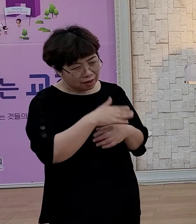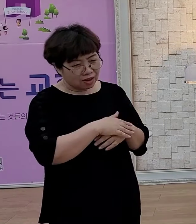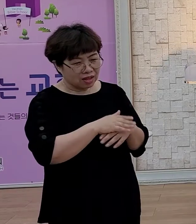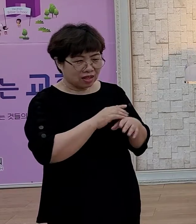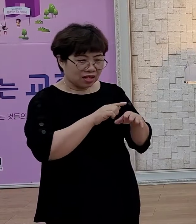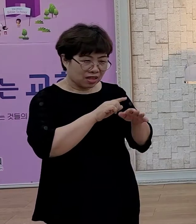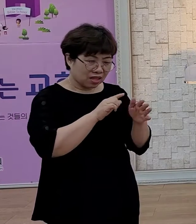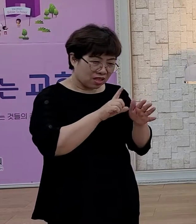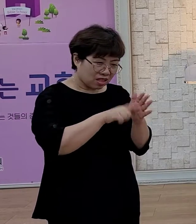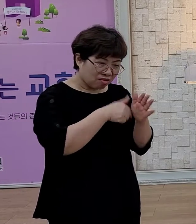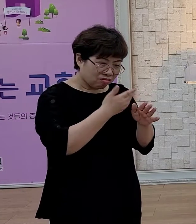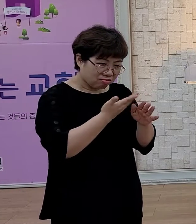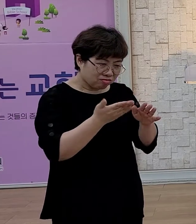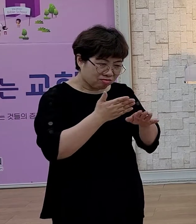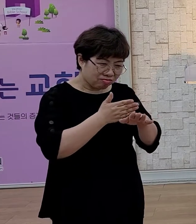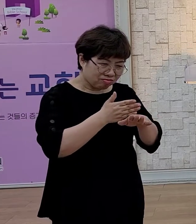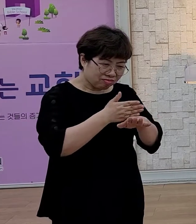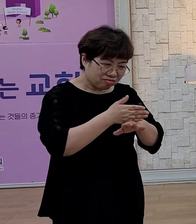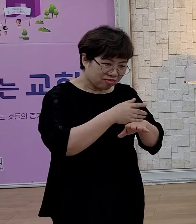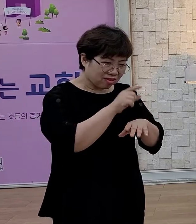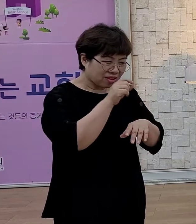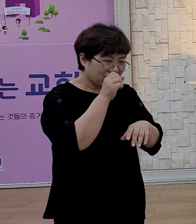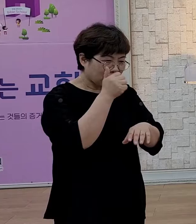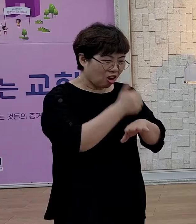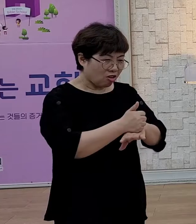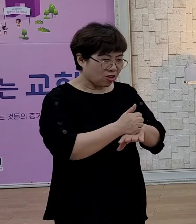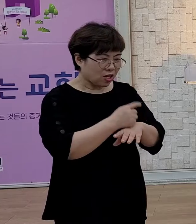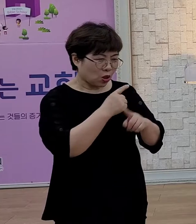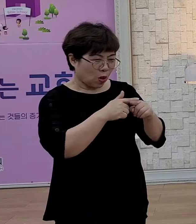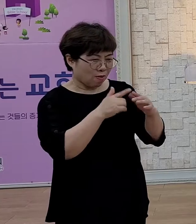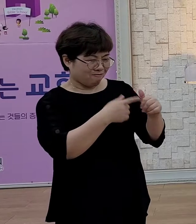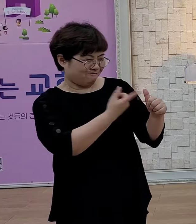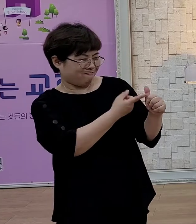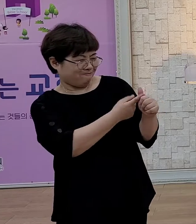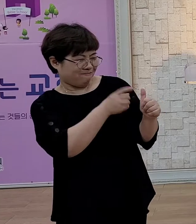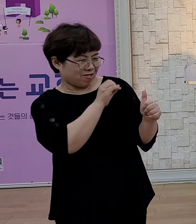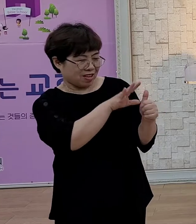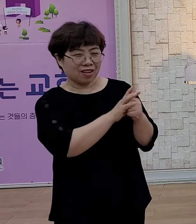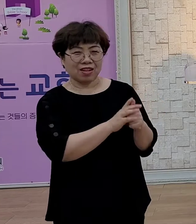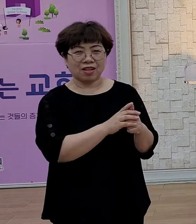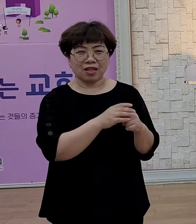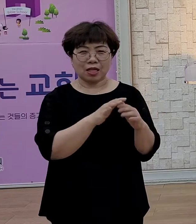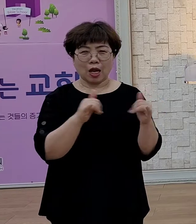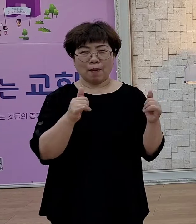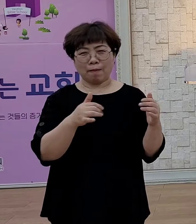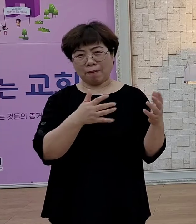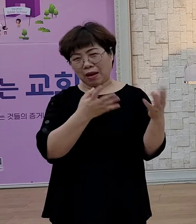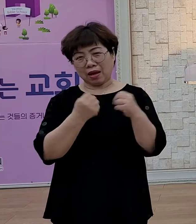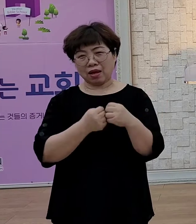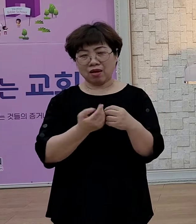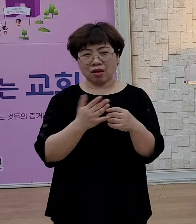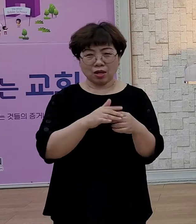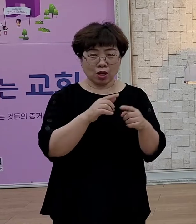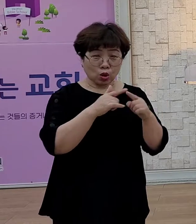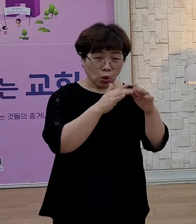하기 시작합니다. 그러다 나가는 거예요. 근데 그 교회 가면 만족감이